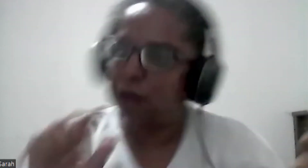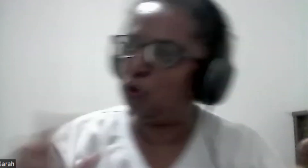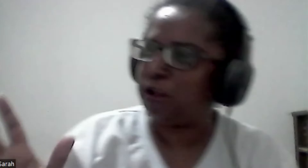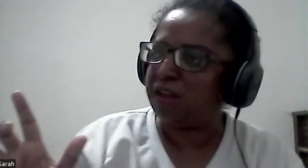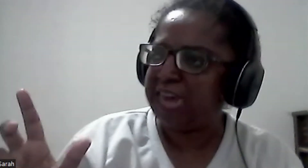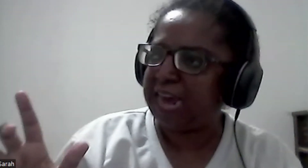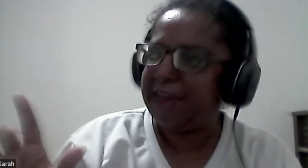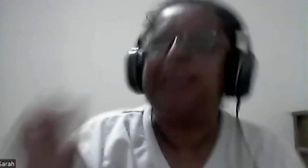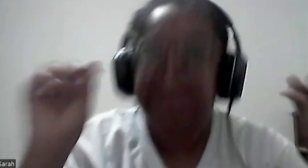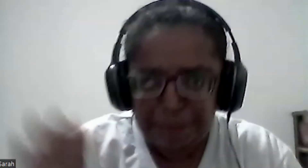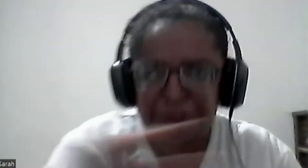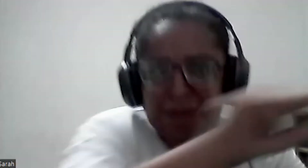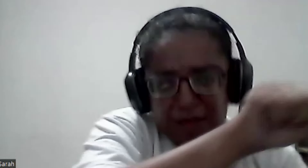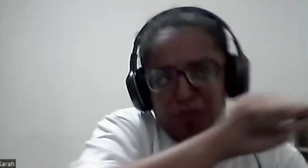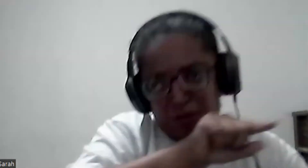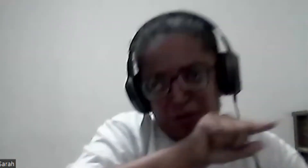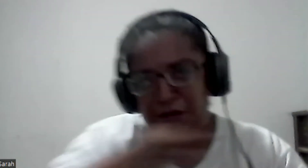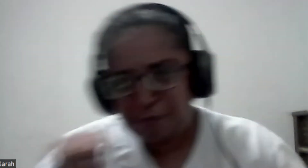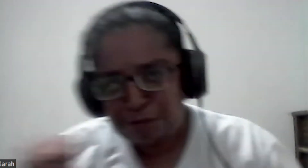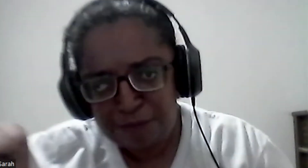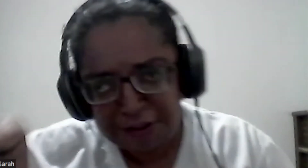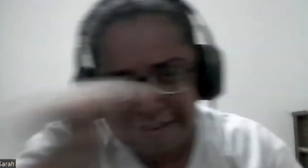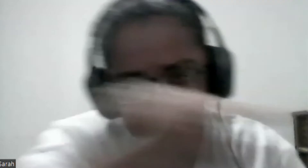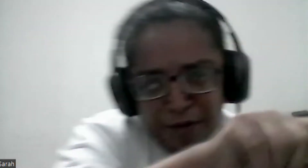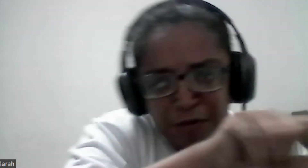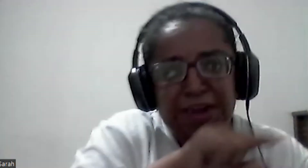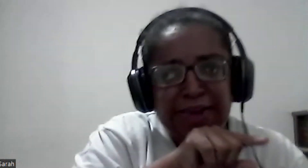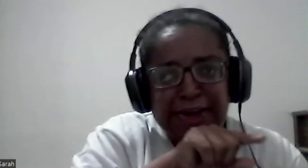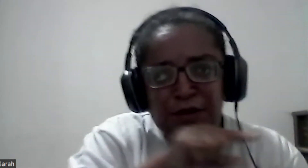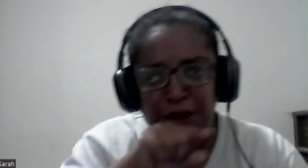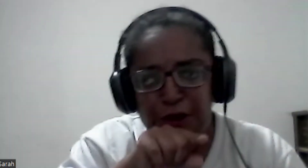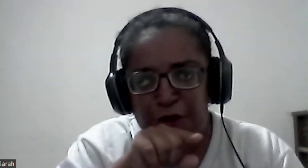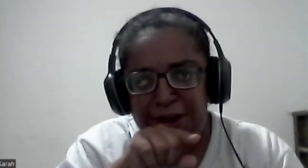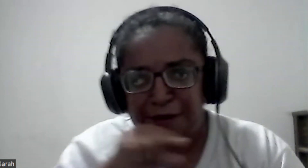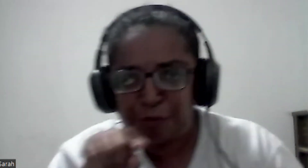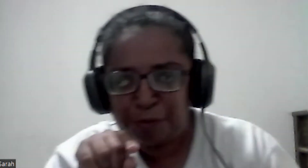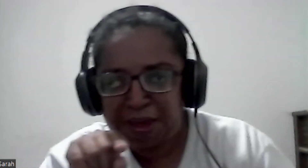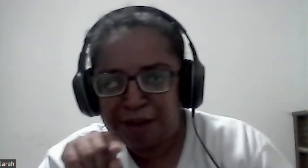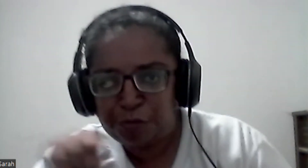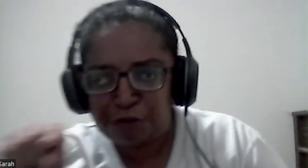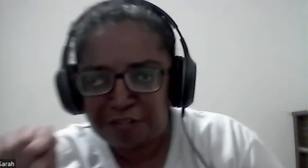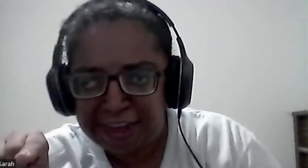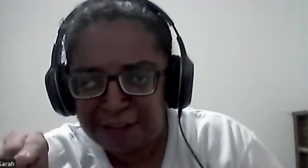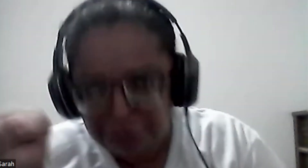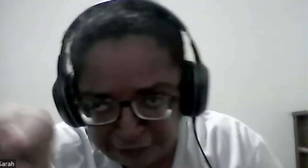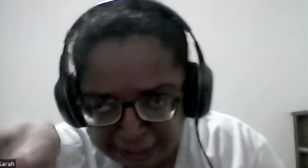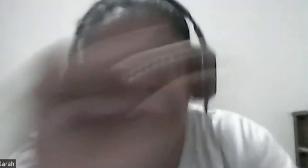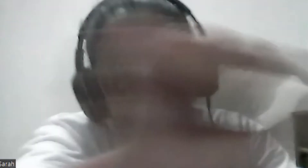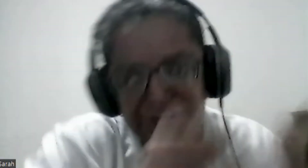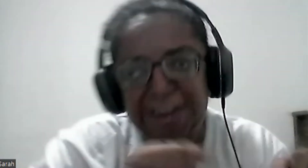assim, presta atenção. Presta atenção, onde ele estava, que hora, o momento, processo, e vai, e chega na